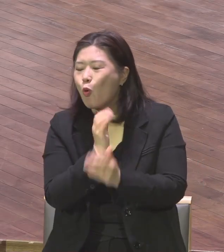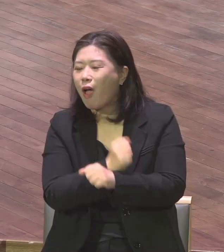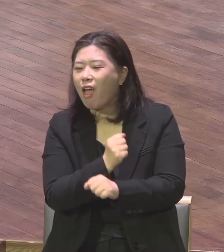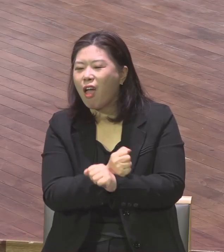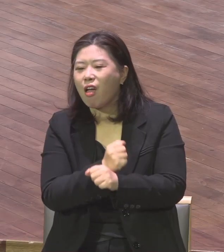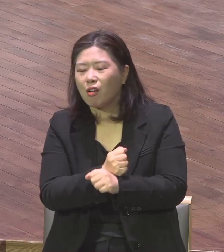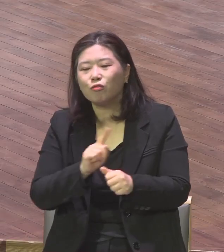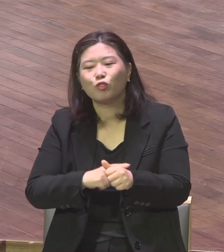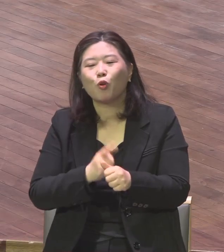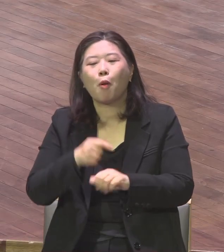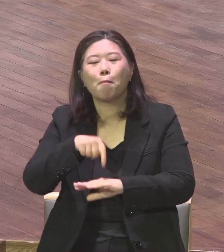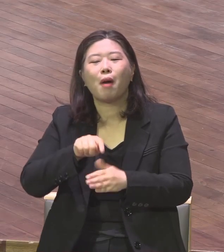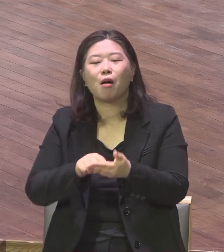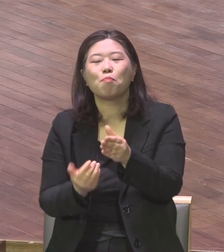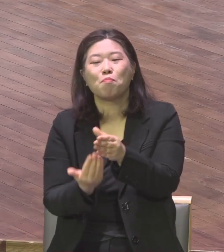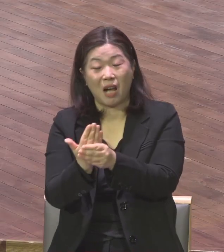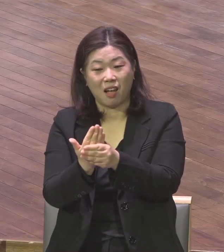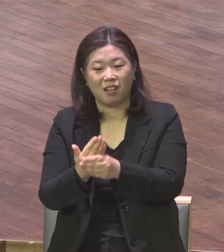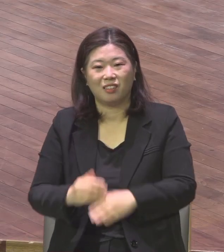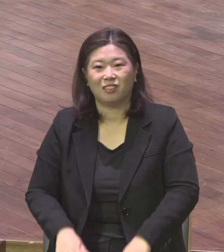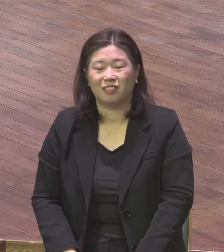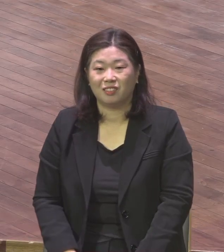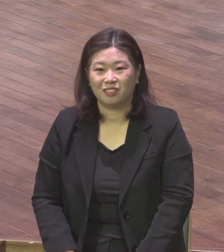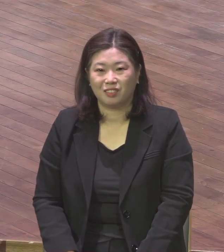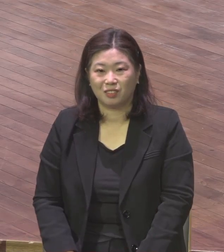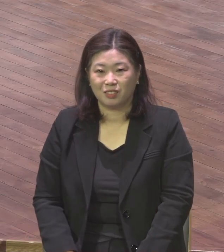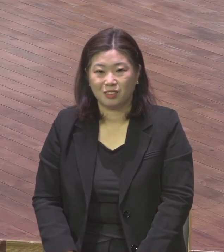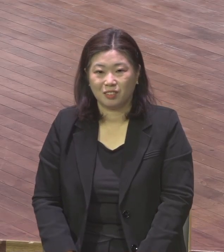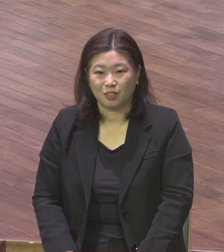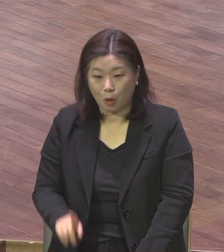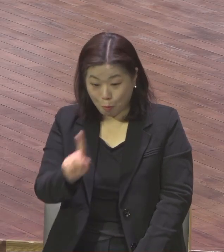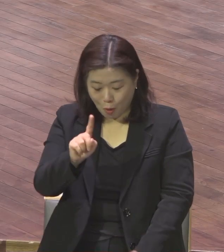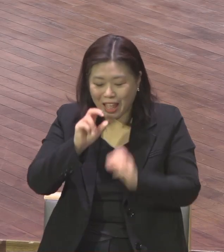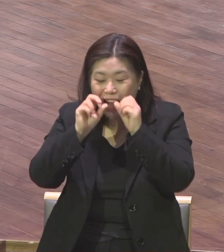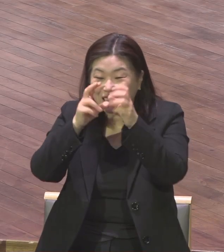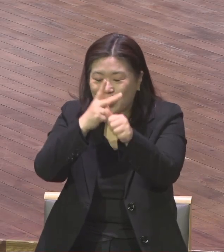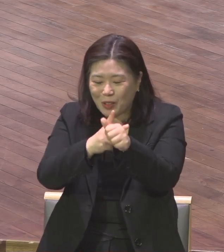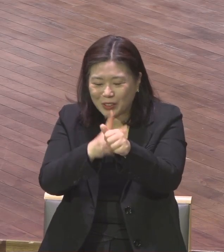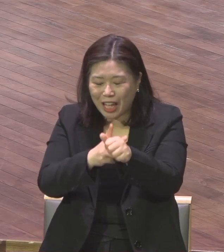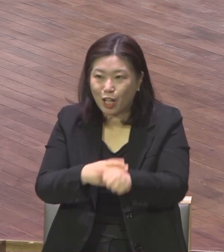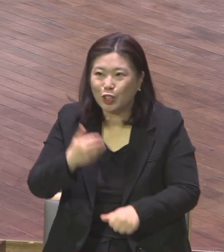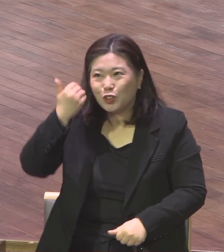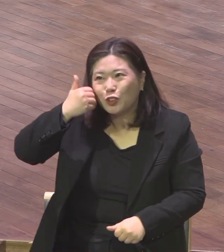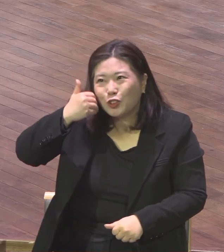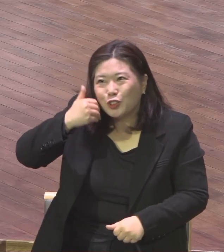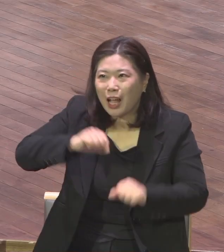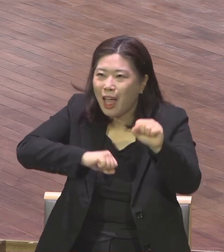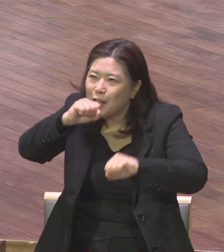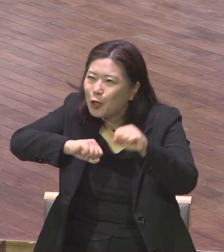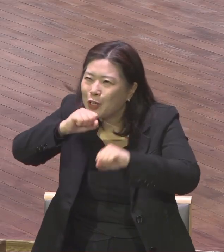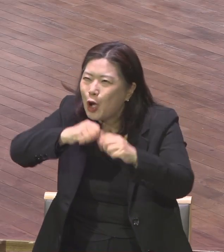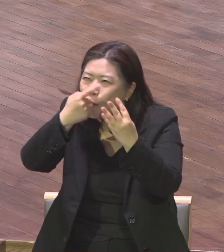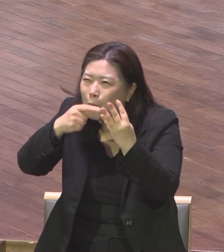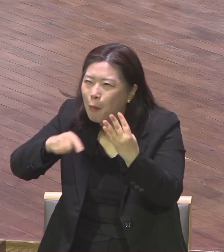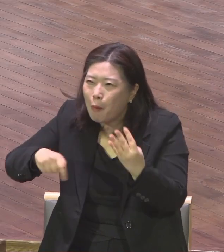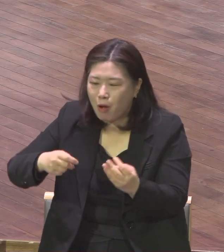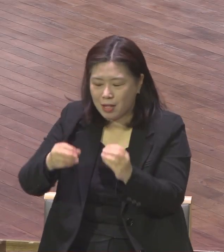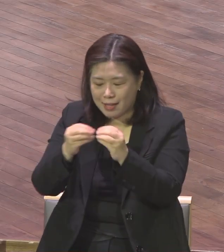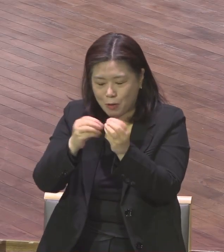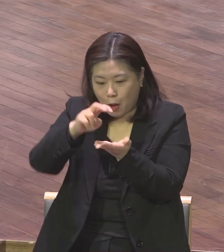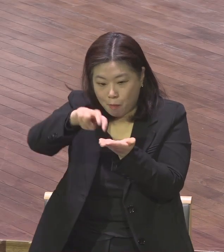신난다고. 아멘 안 하지? 뭐 신나는 게 있어야 뭐 아멘 나오지. 뭐. 맨날 짜증나고